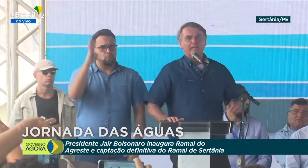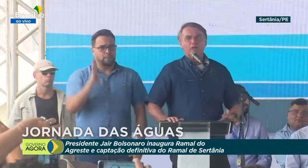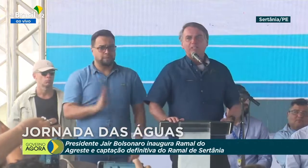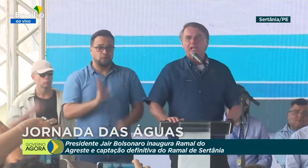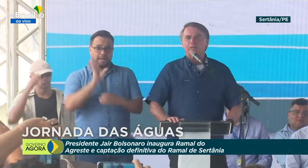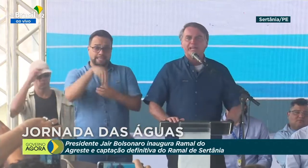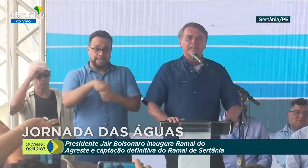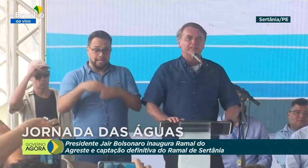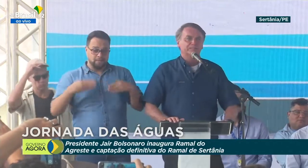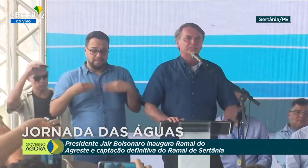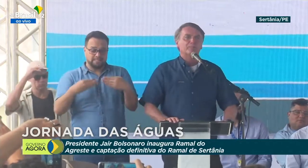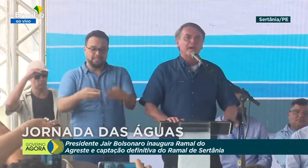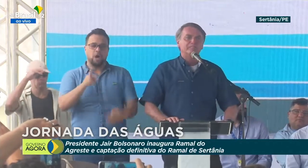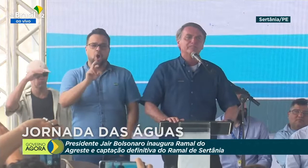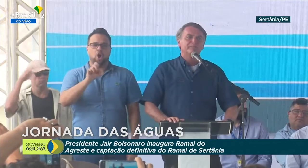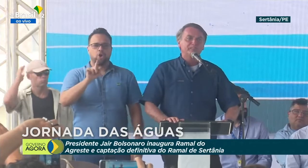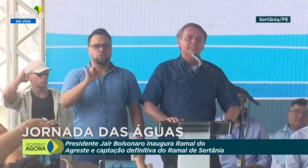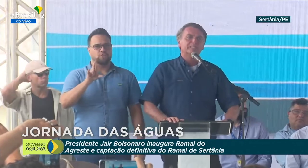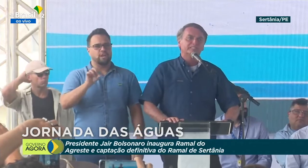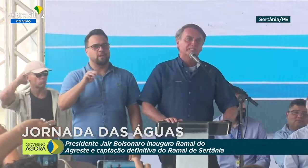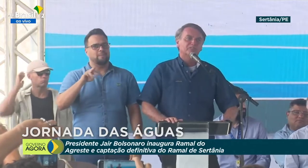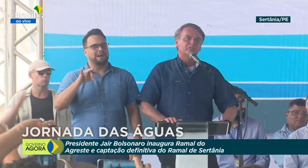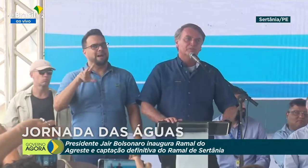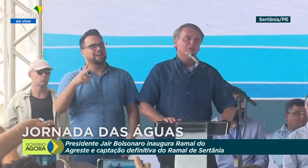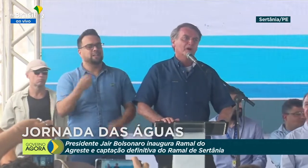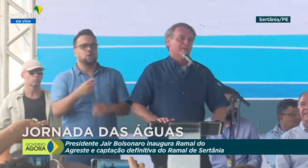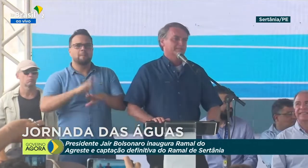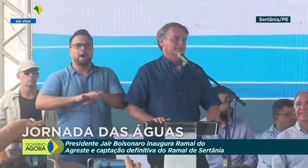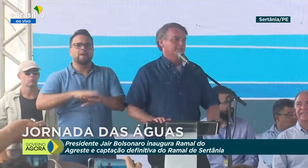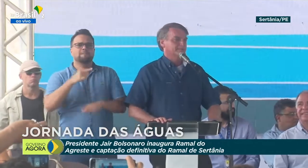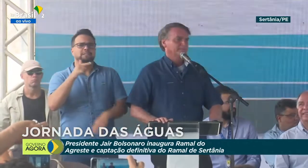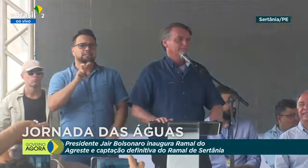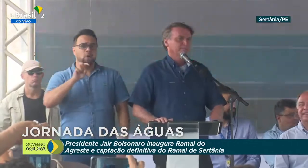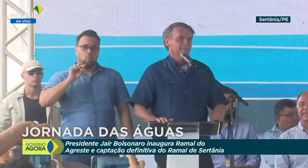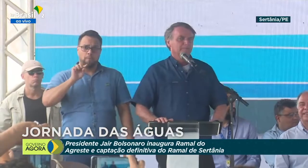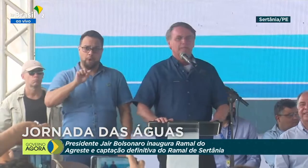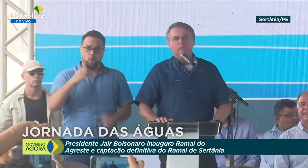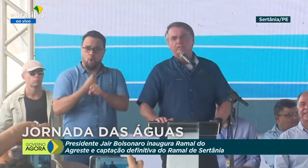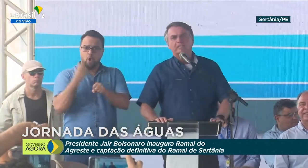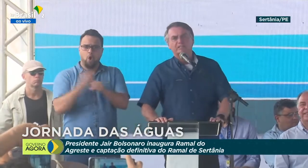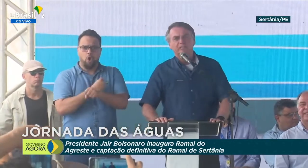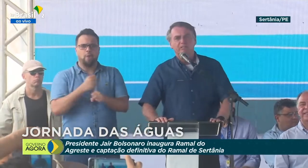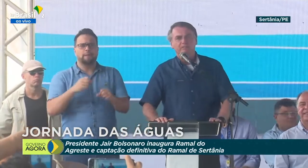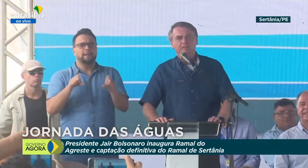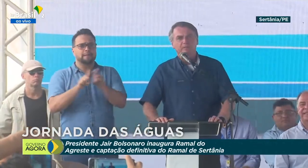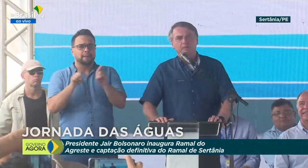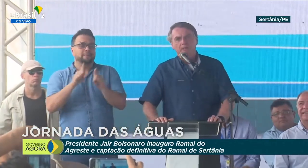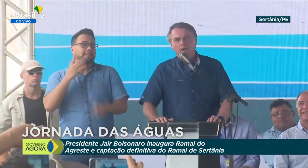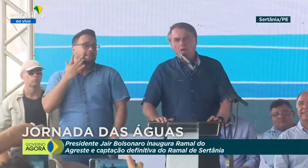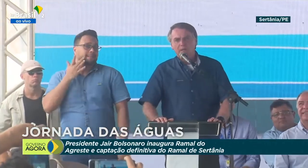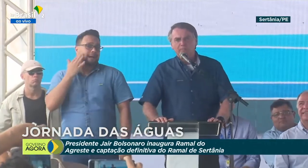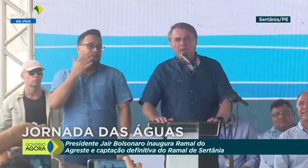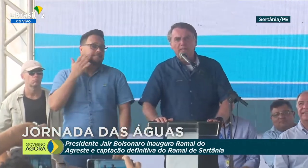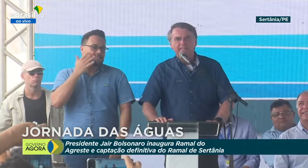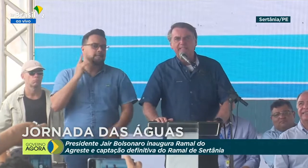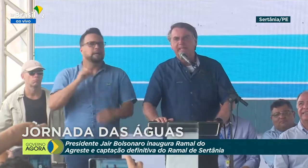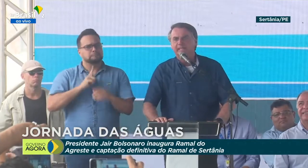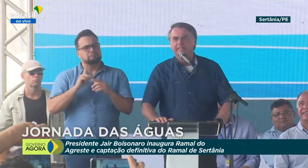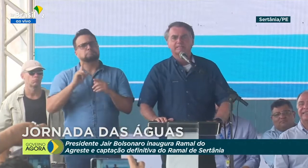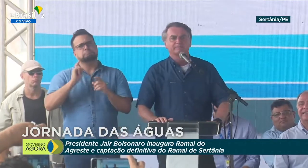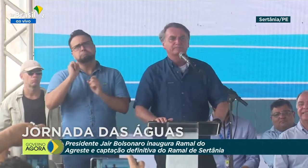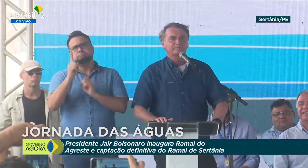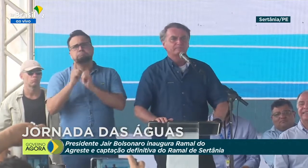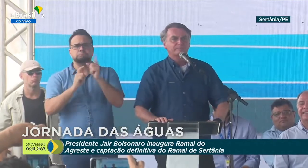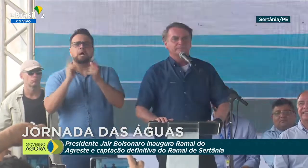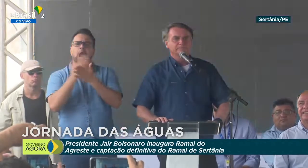No Ministério do Rogério Marinho, são mais de 25 mil obras. Do Tarcísio, algumas poucas